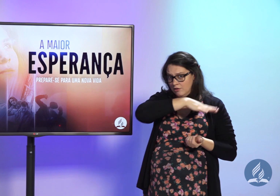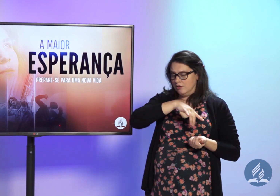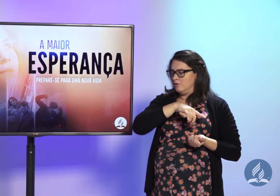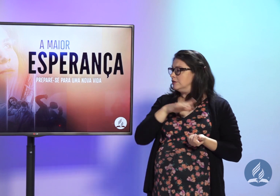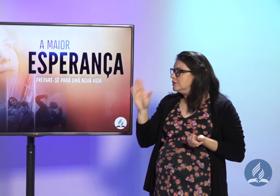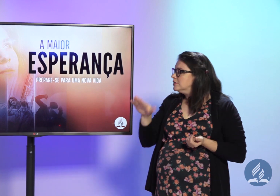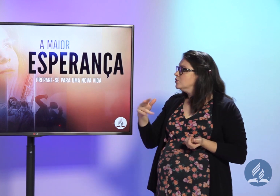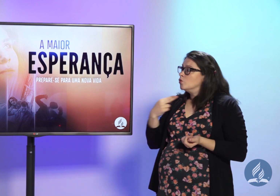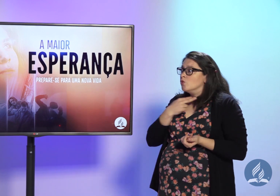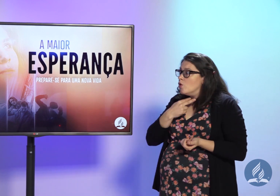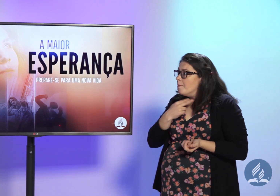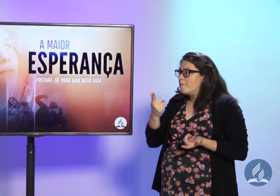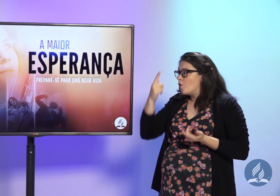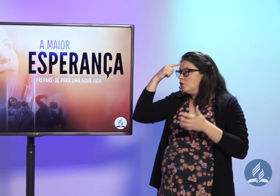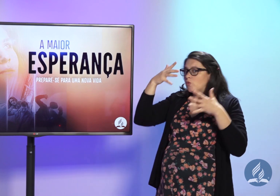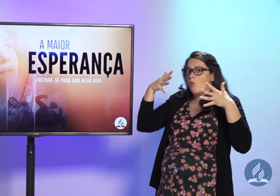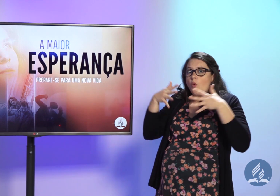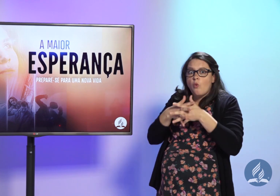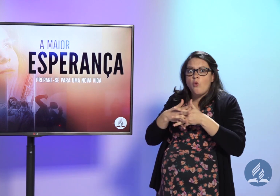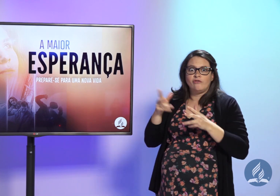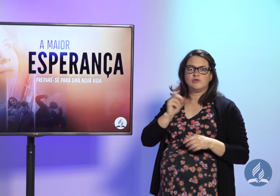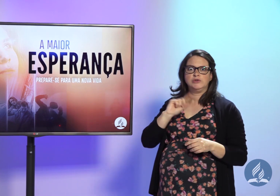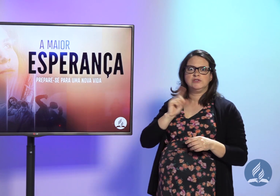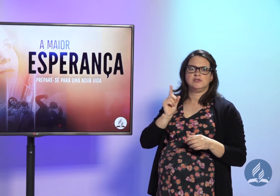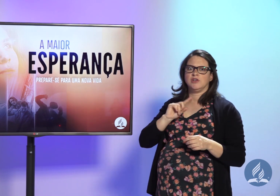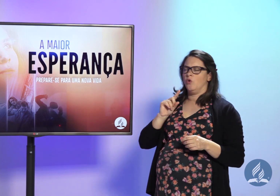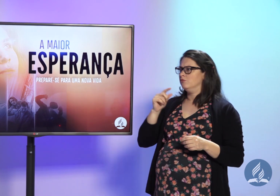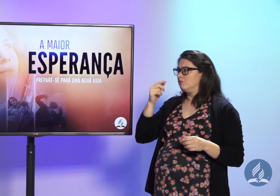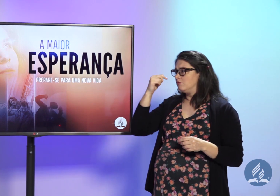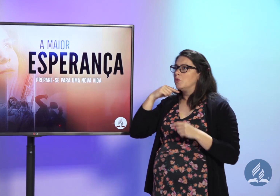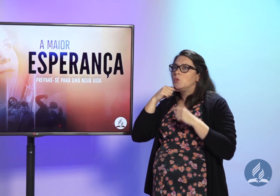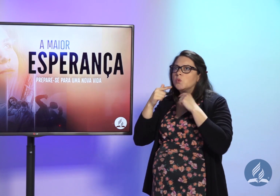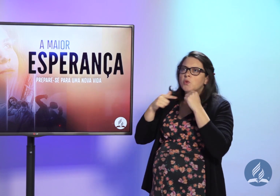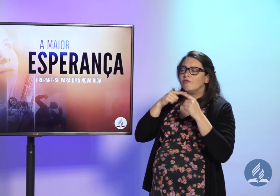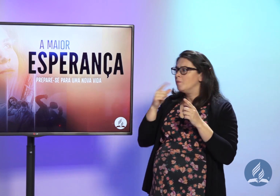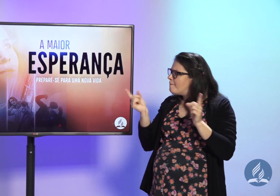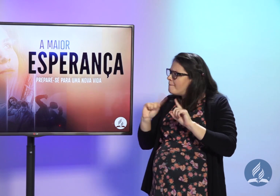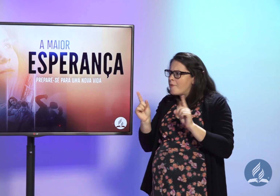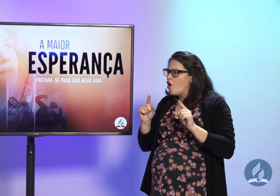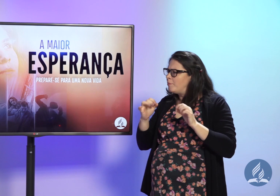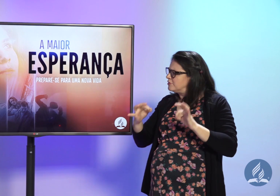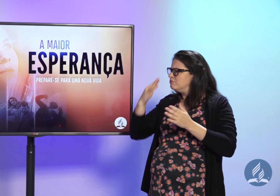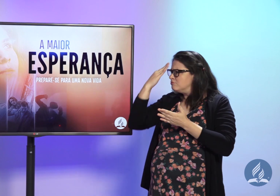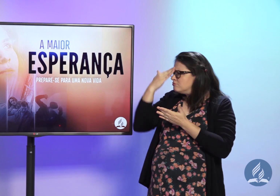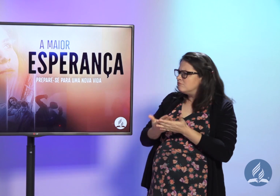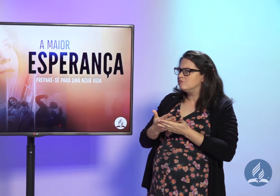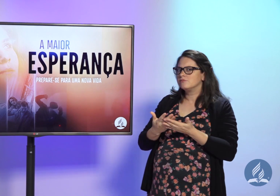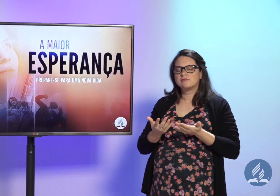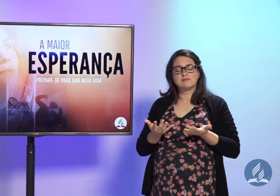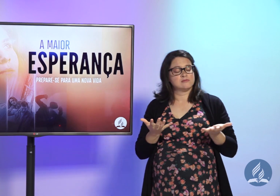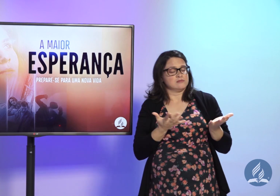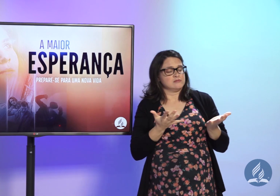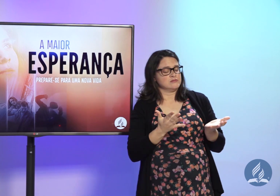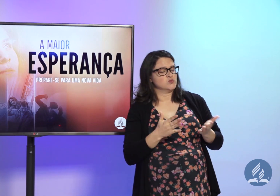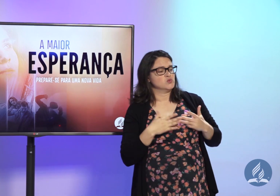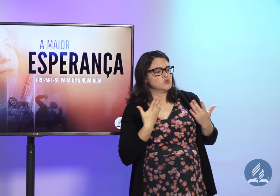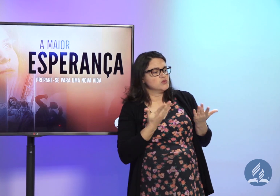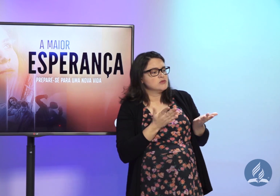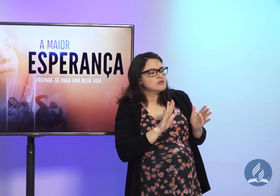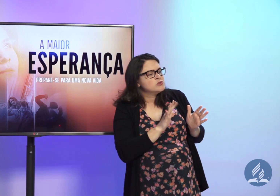Todas as pessoas da igreja diziam para ele que ele não podia ter dúvida, que não podia confundir a cabeça dele com outras